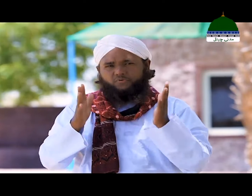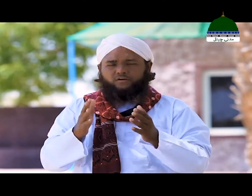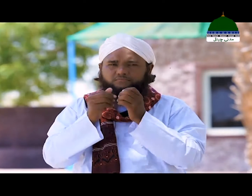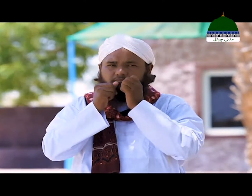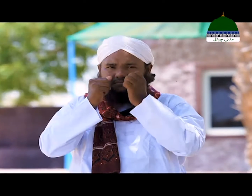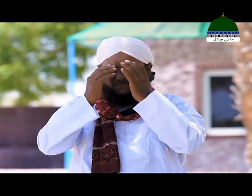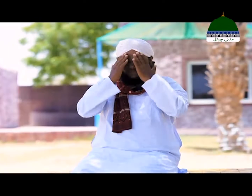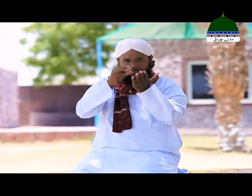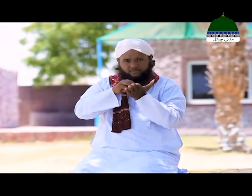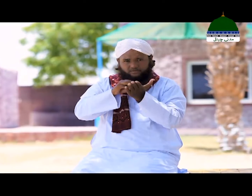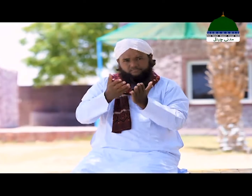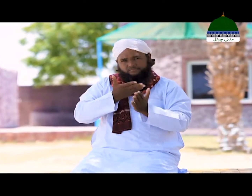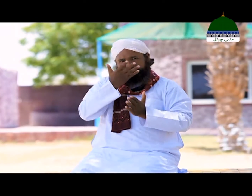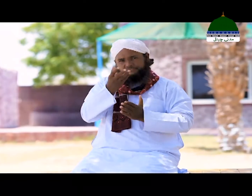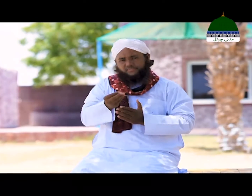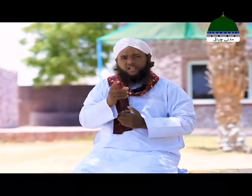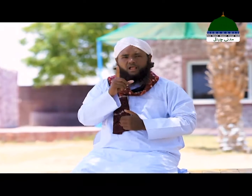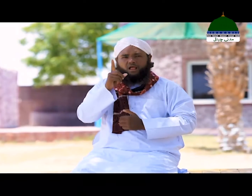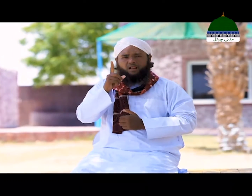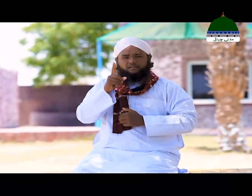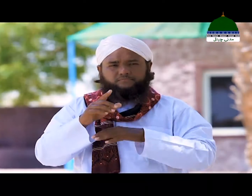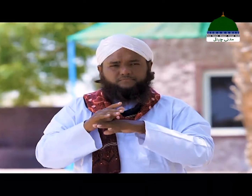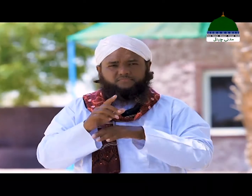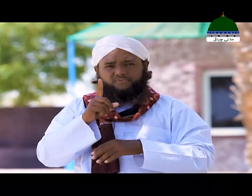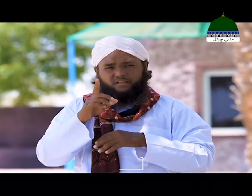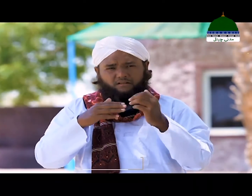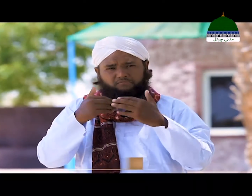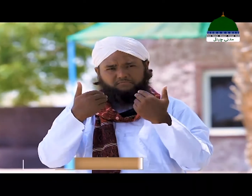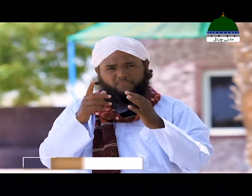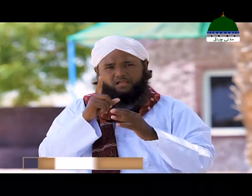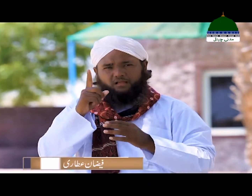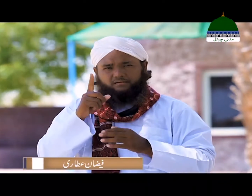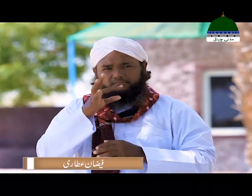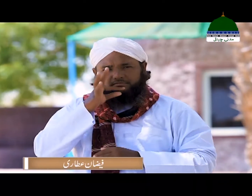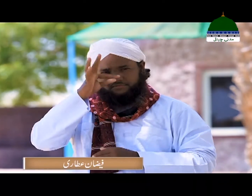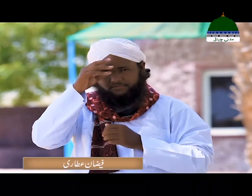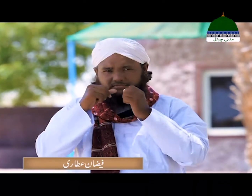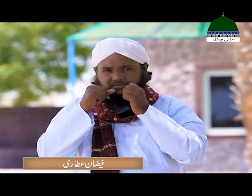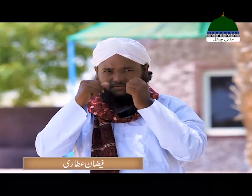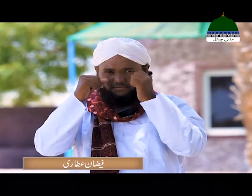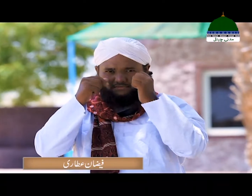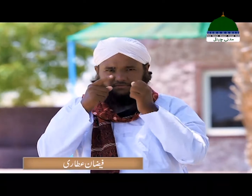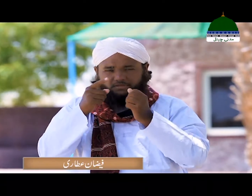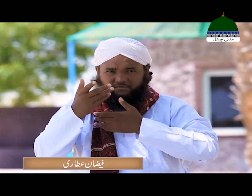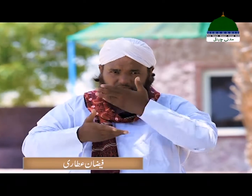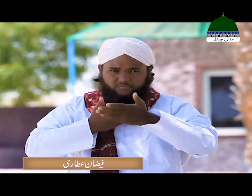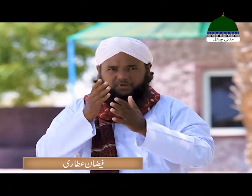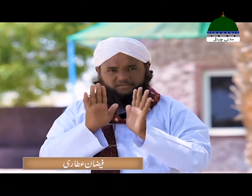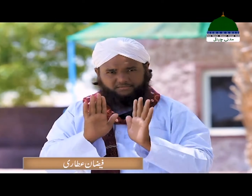پاک کی فضیلت اللہ پاک کے آخری نبی صلی اللہ علیہ وآلہ وصحبہ وسلم کا فرمان ہے، بے